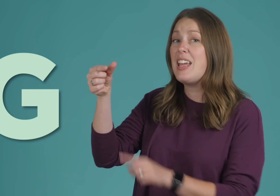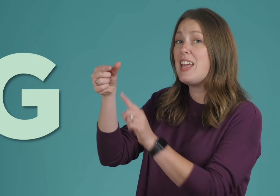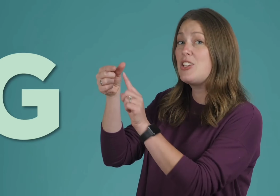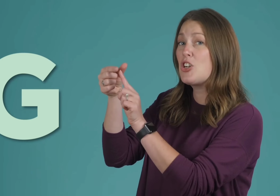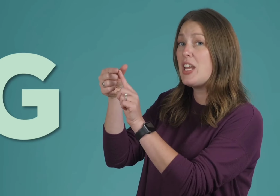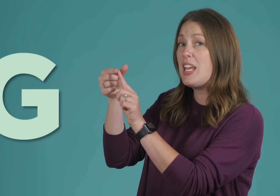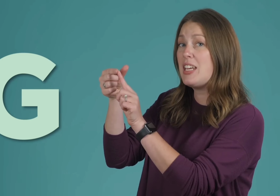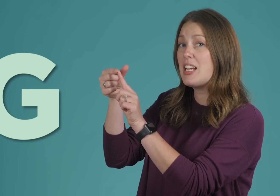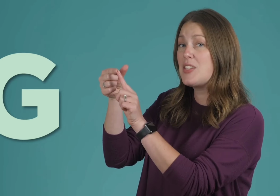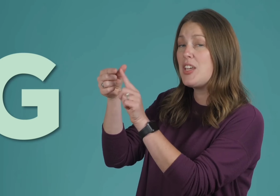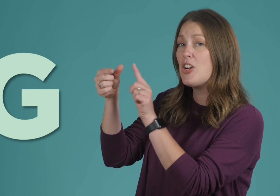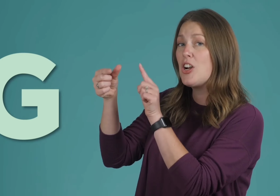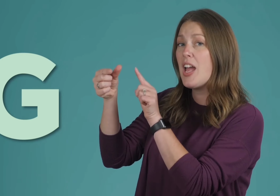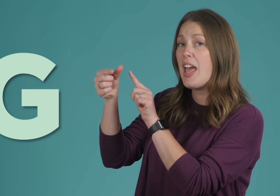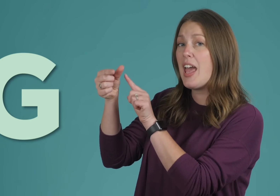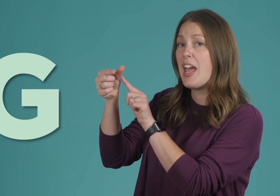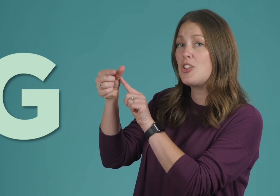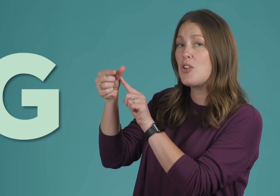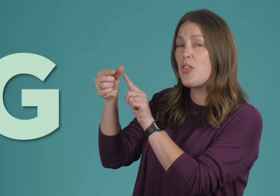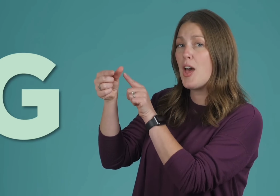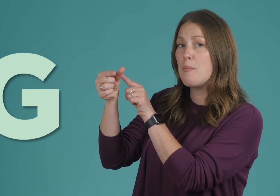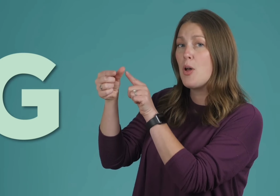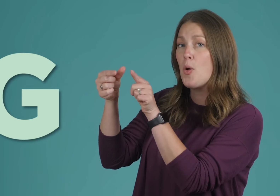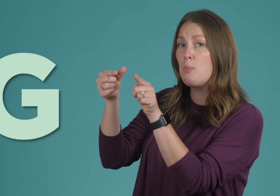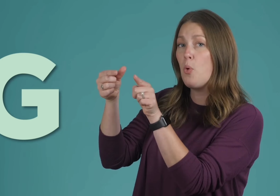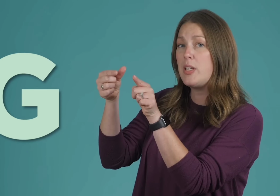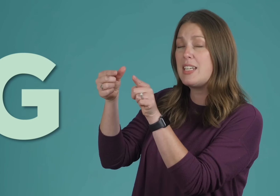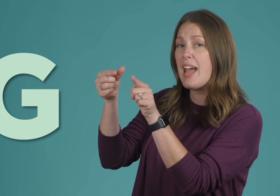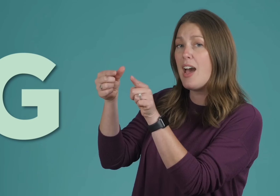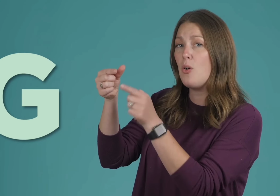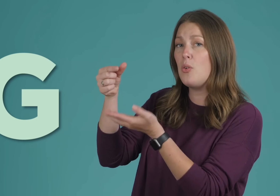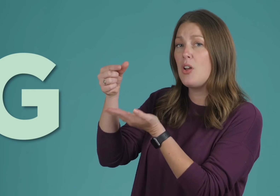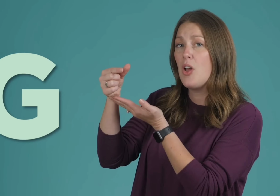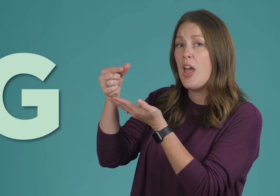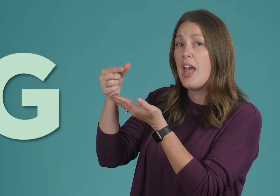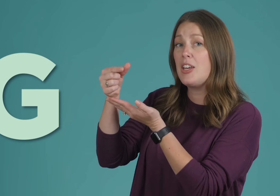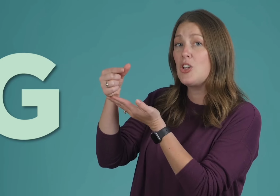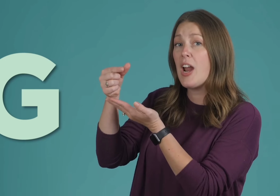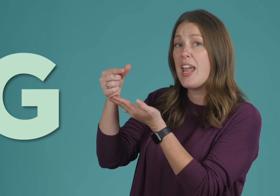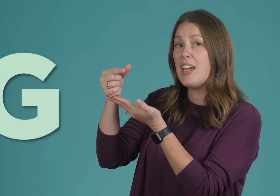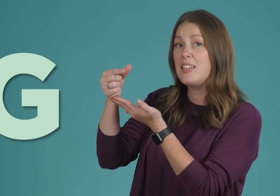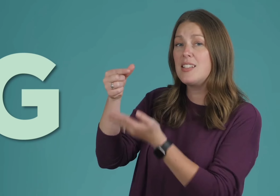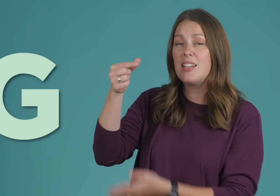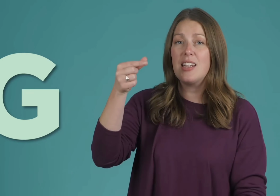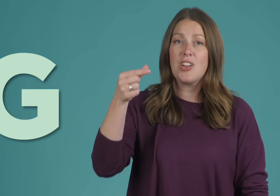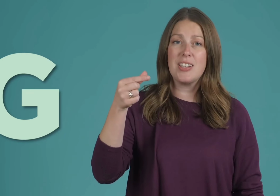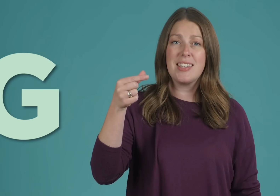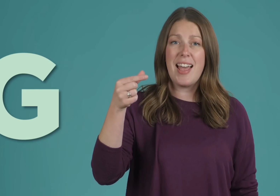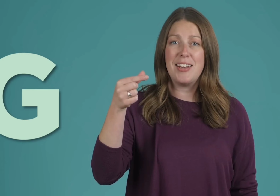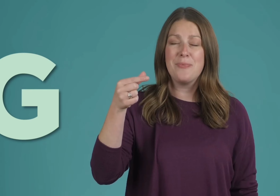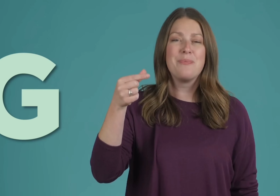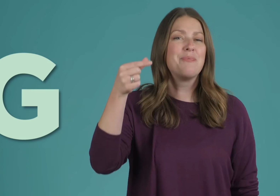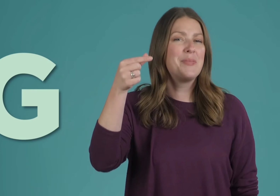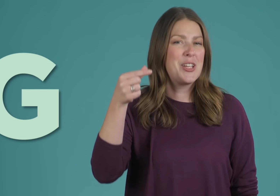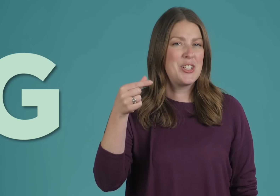It's your index finger and your thumb pointed out, and your hand is on its side. A máa